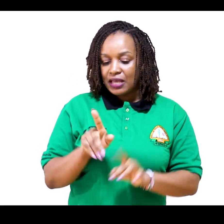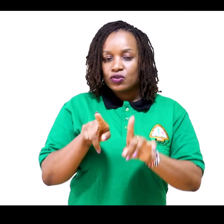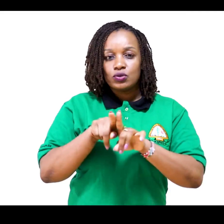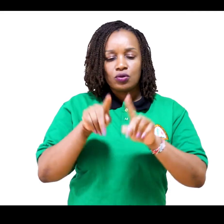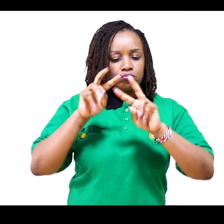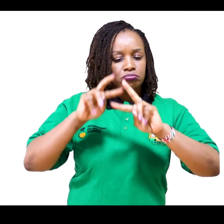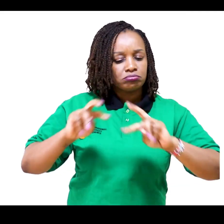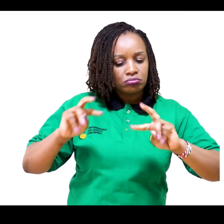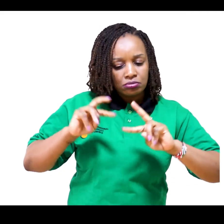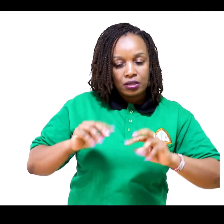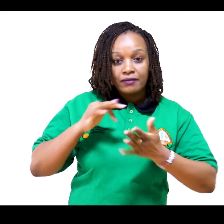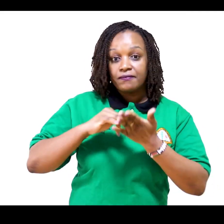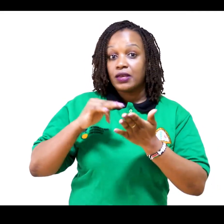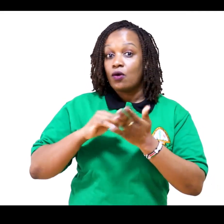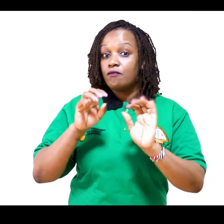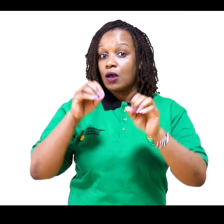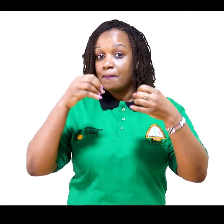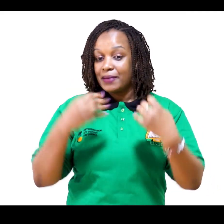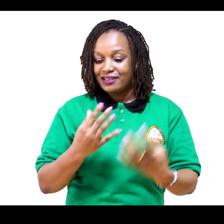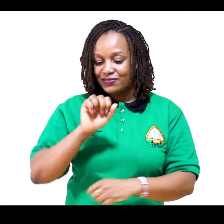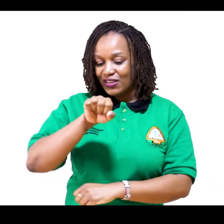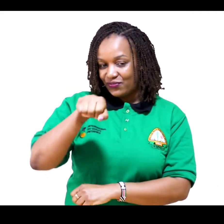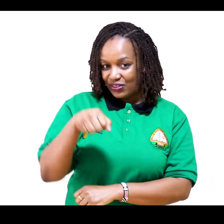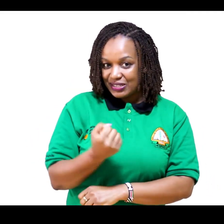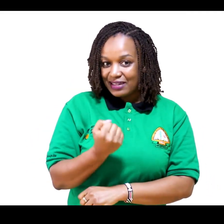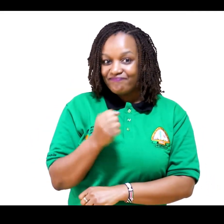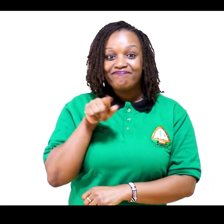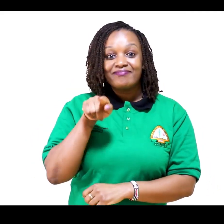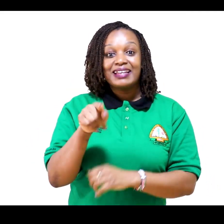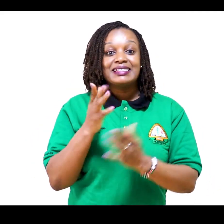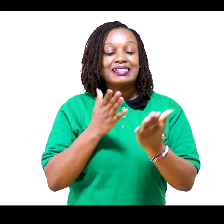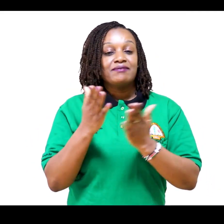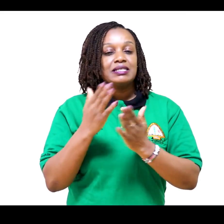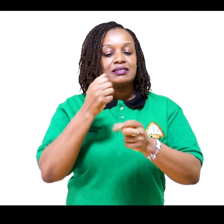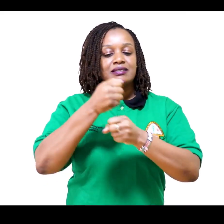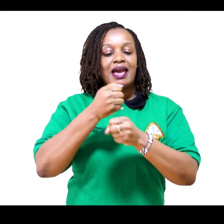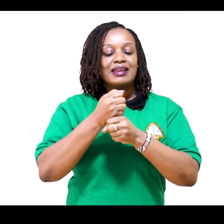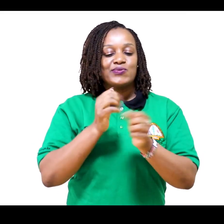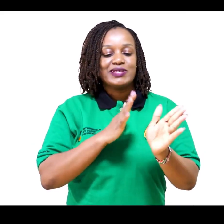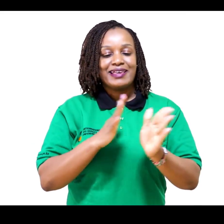ada ya ukaguzi ya shilingi 5,000. Huduma hii inafanywa ndani ya wiki 2.